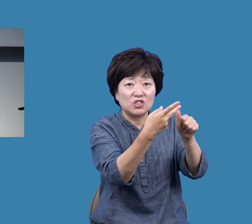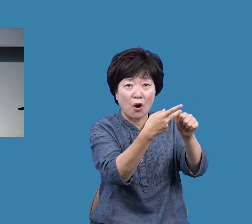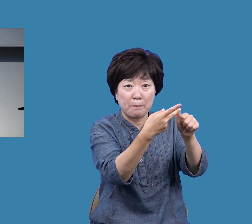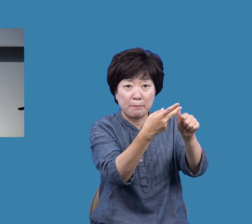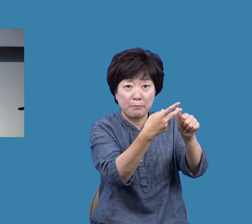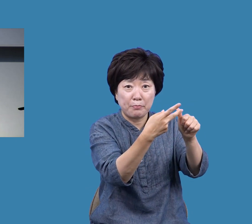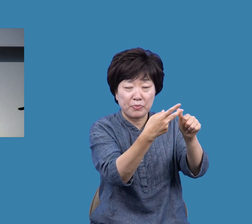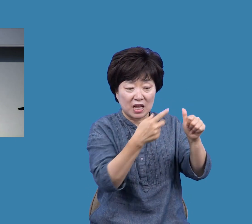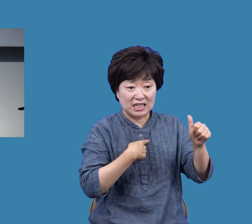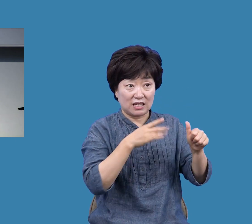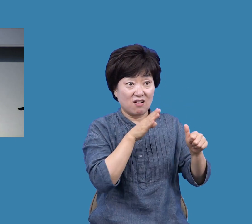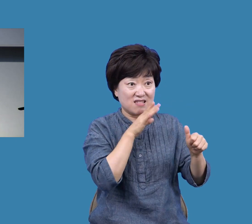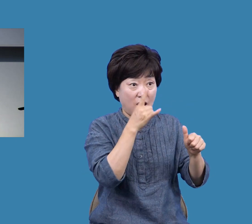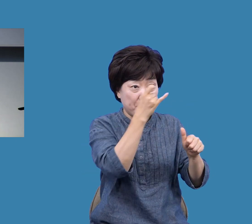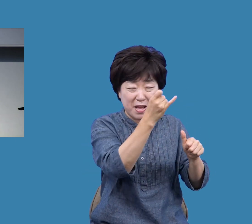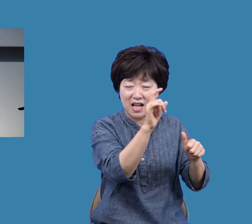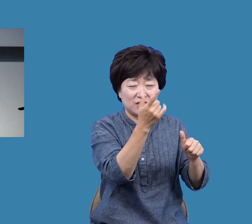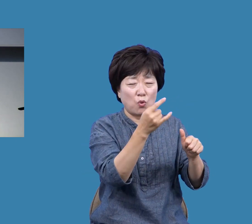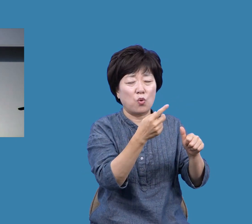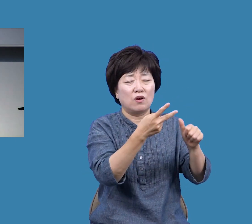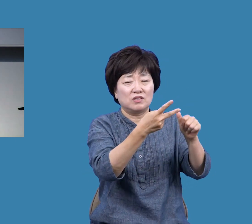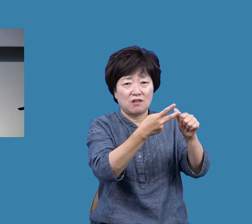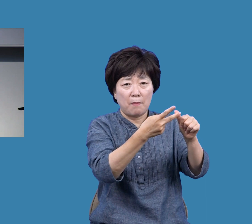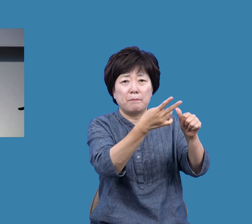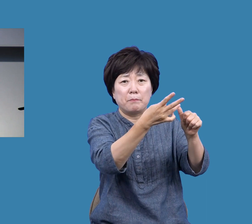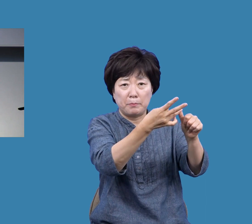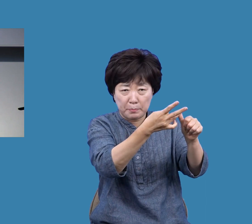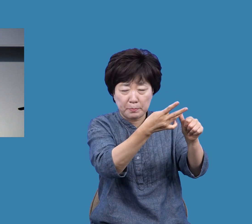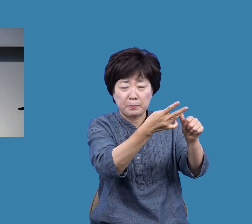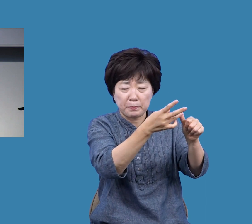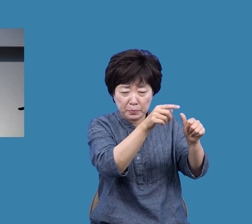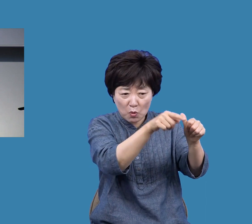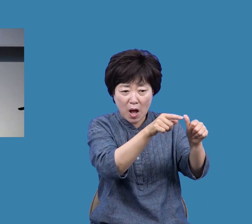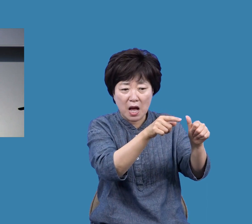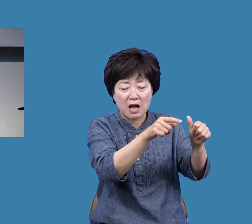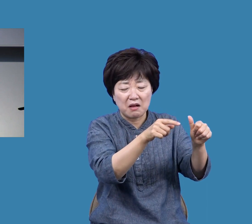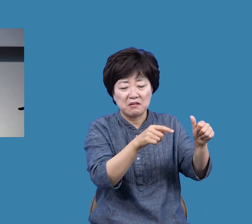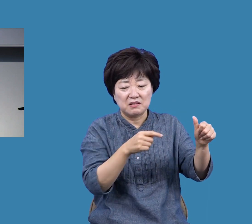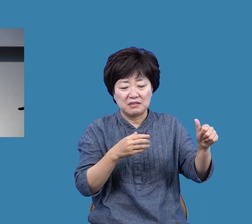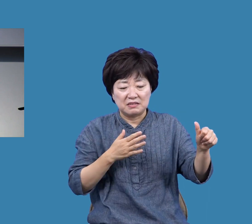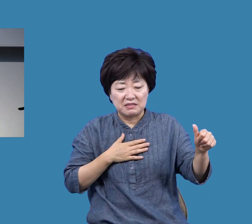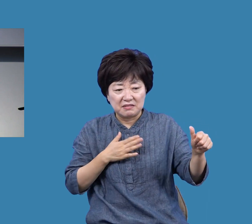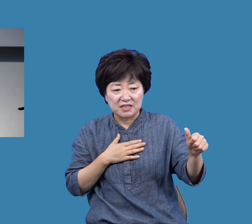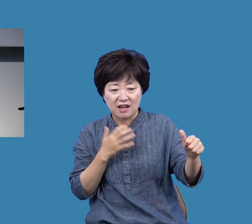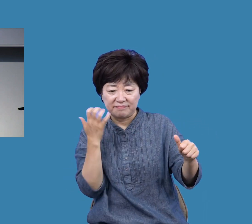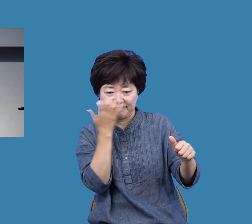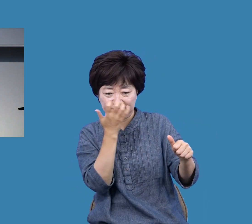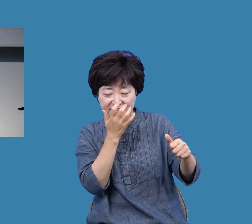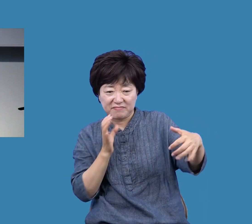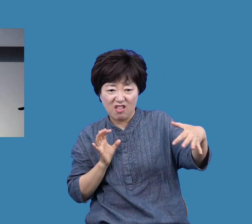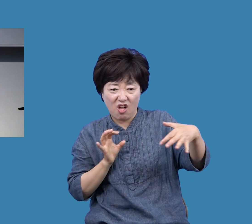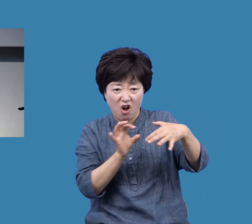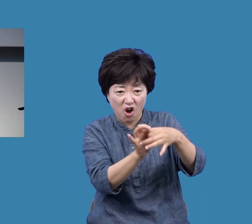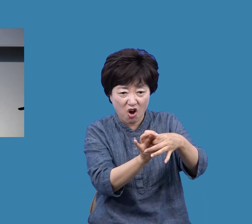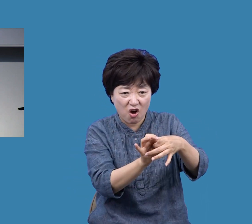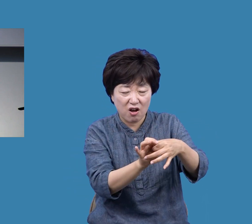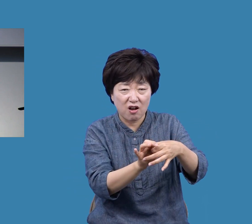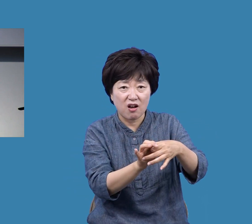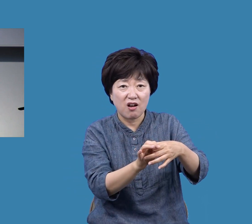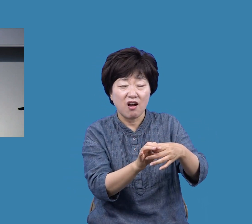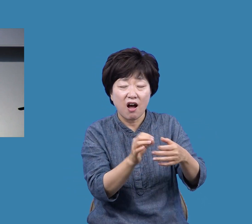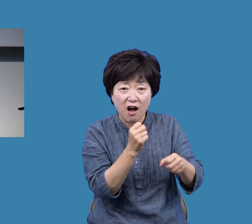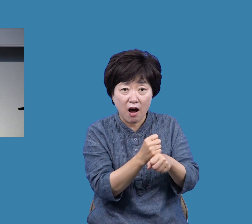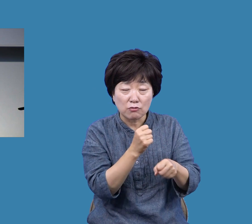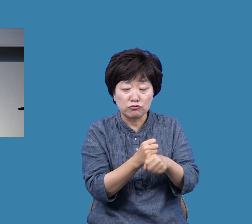이제 뭐 다른 부인이었겠지. 근데 그런 죄를 저지르고도 이 친구들이 어땠냐면 그